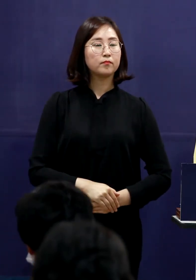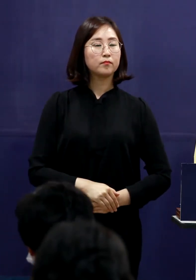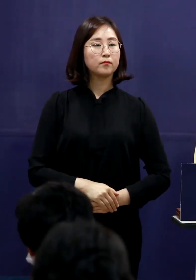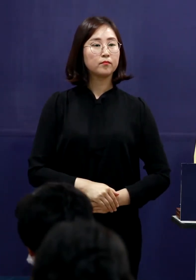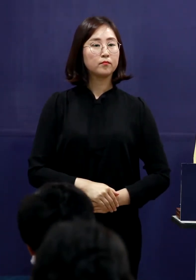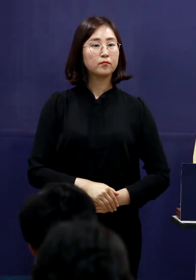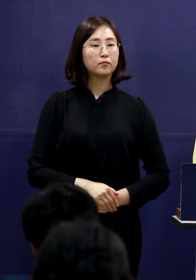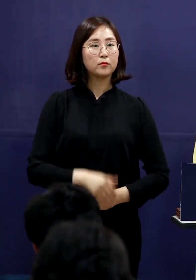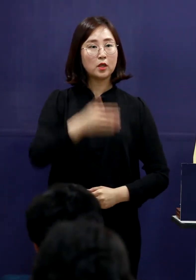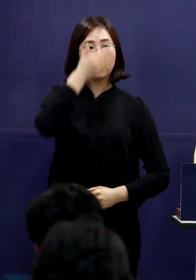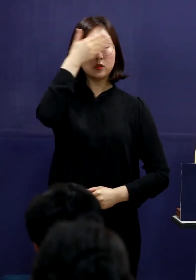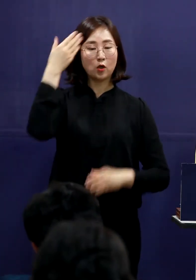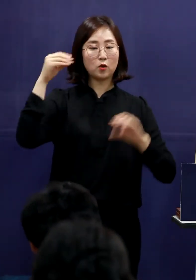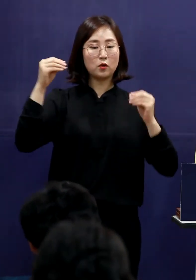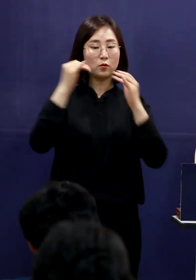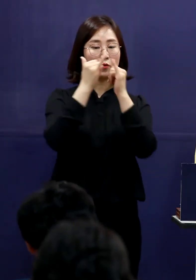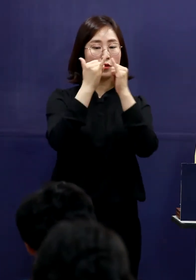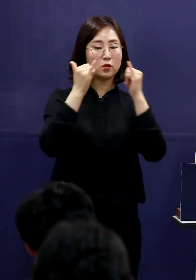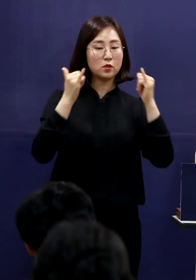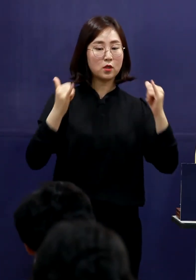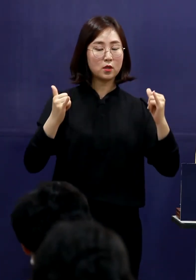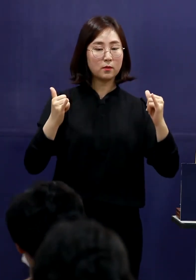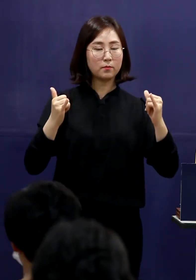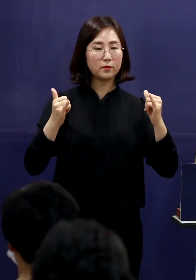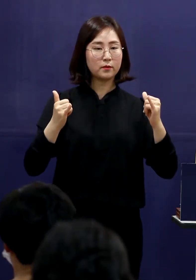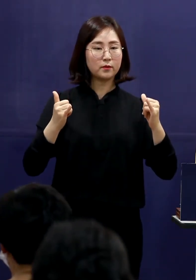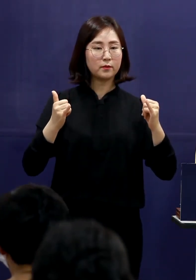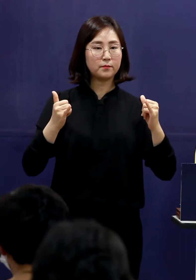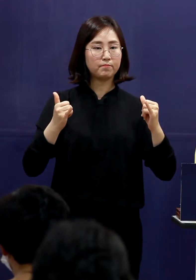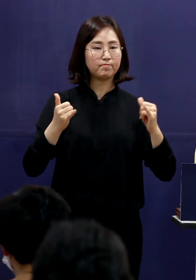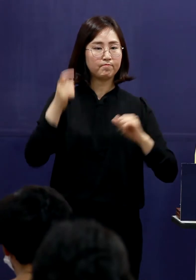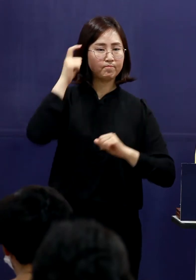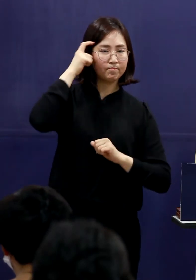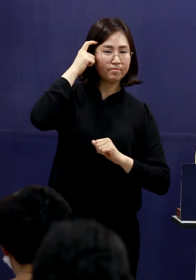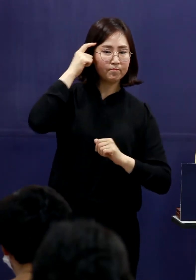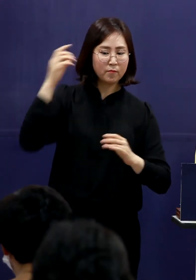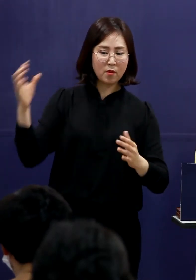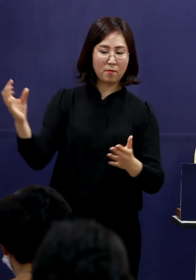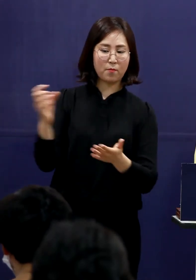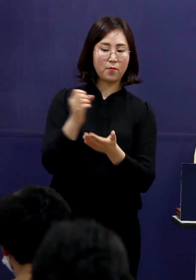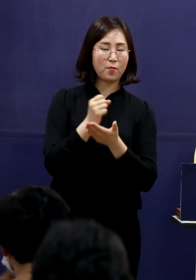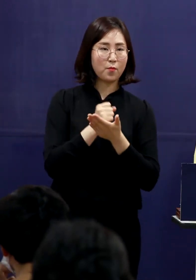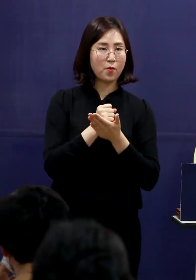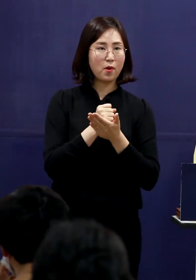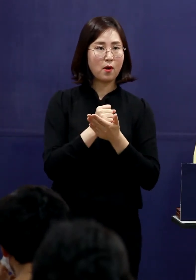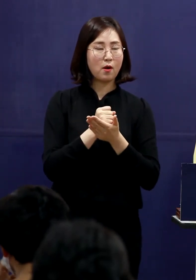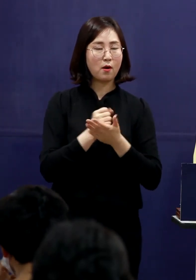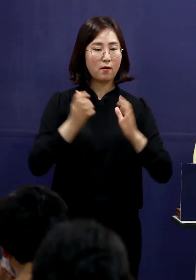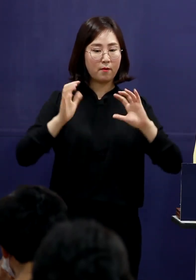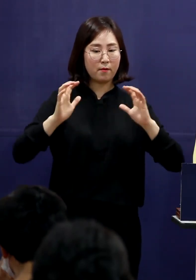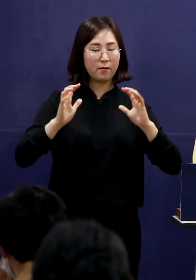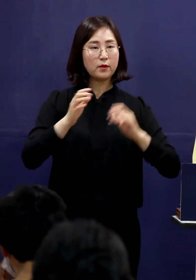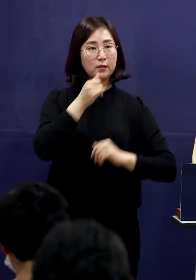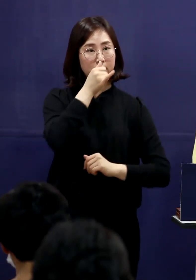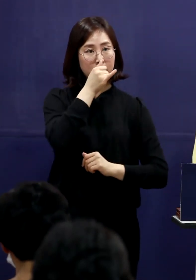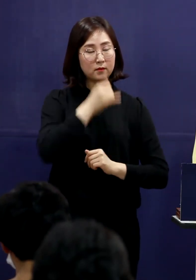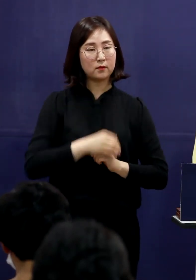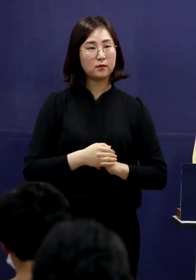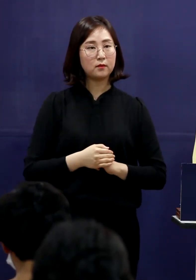아무래도 이제 청년 예술가들의 뜻을 모으는 그런 역할을 주로 했다면은 이제 구체적으로